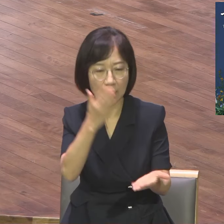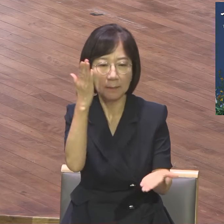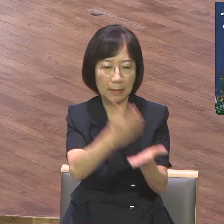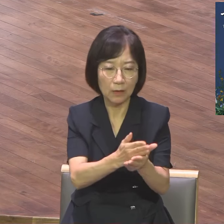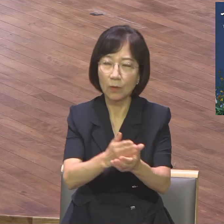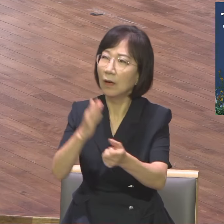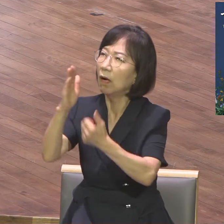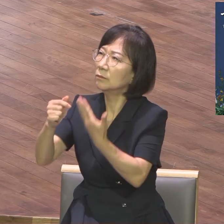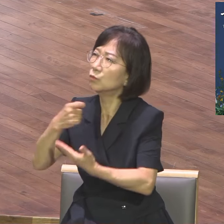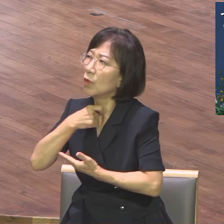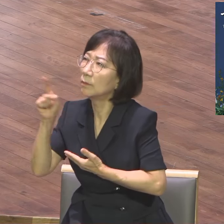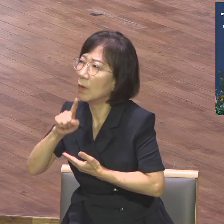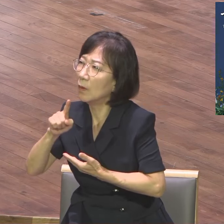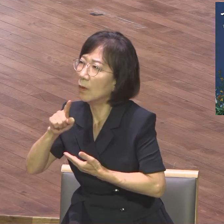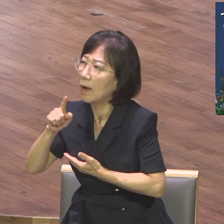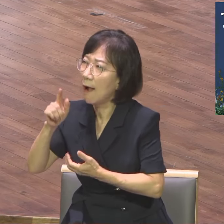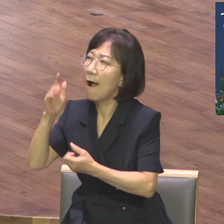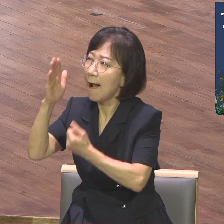뭔 내 생각합니까?